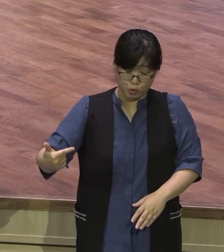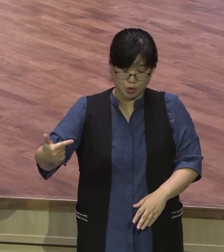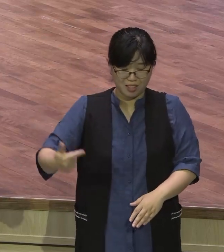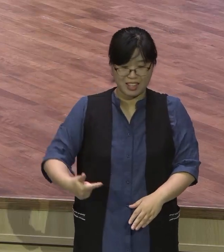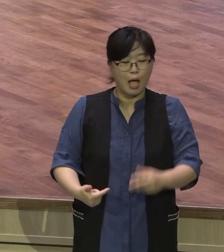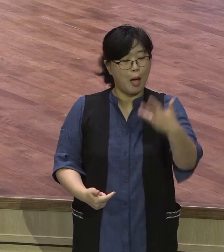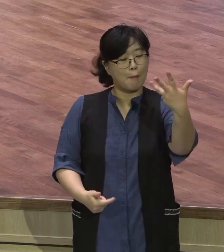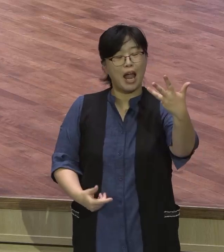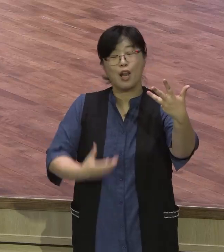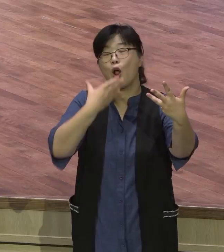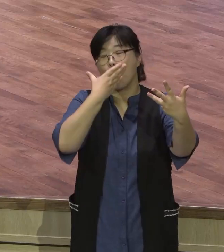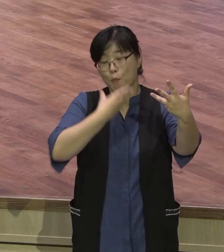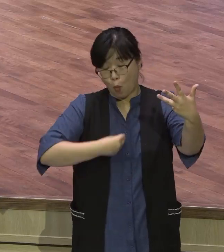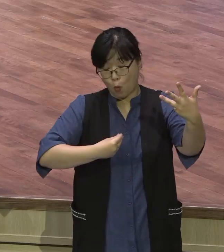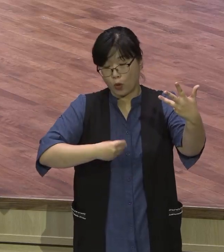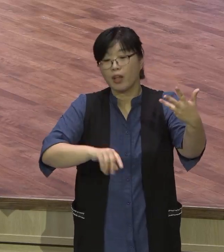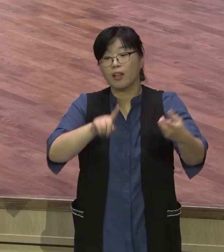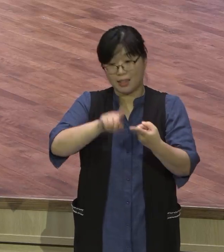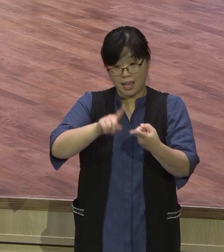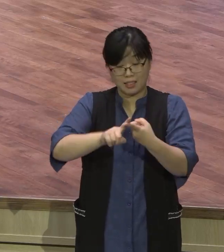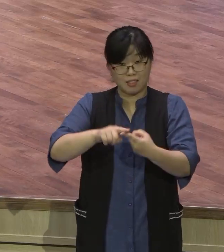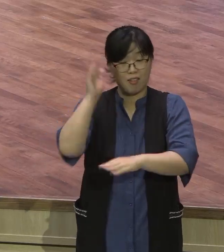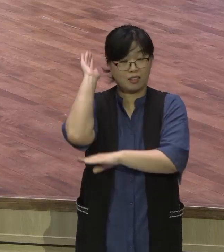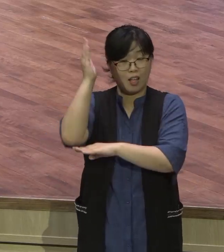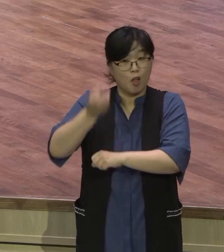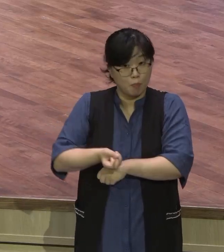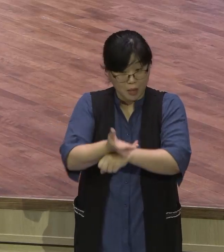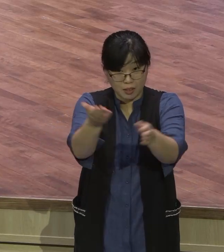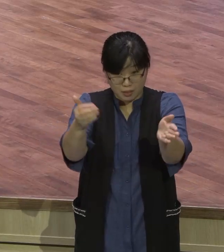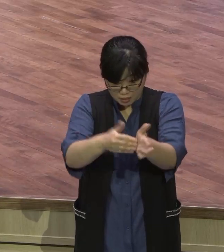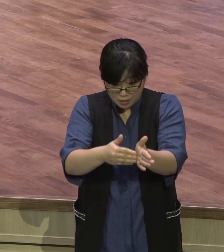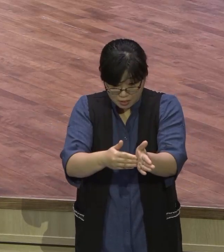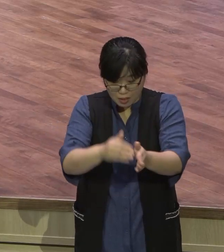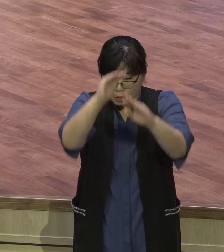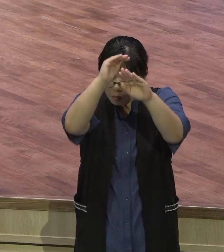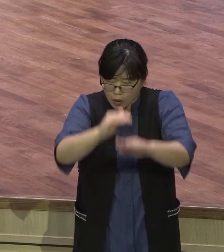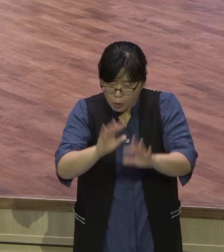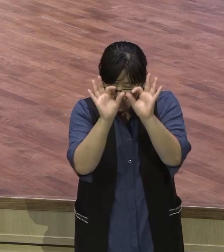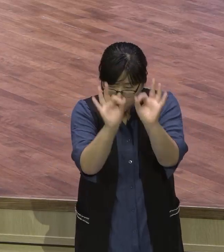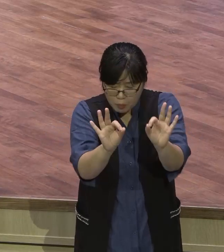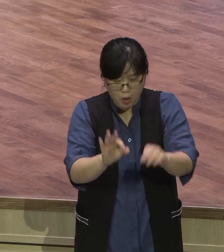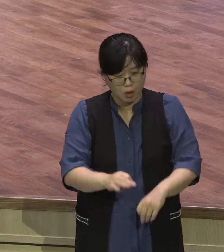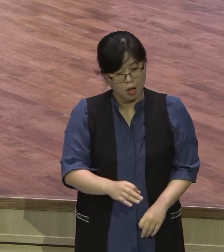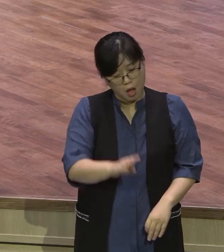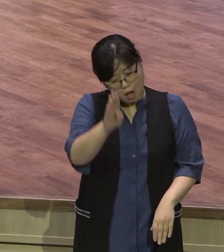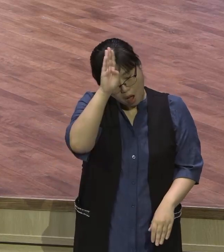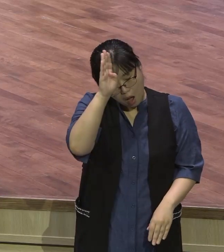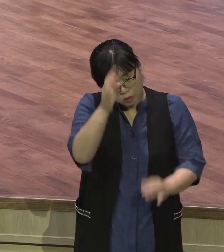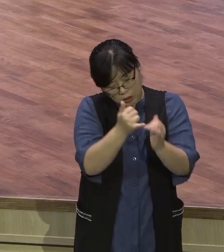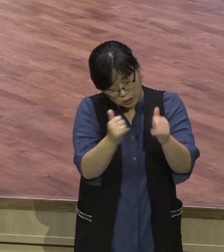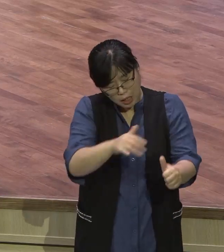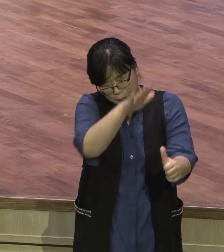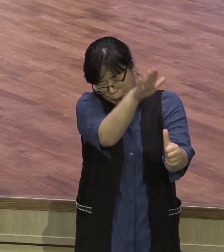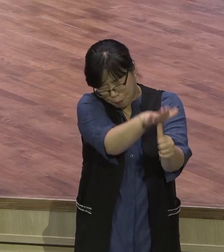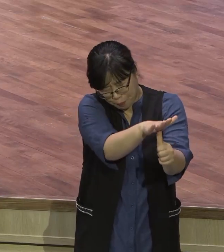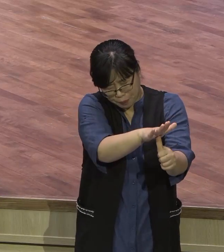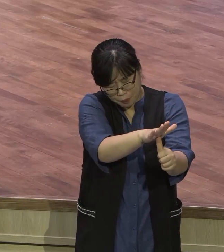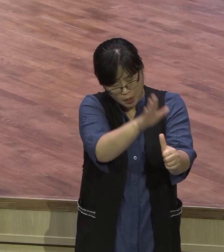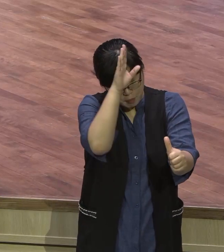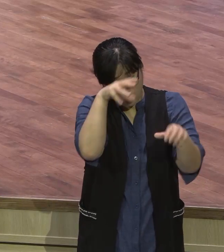치유 24시 살았어요. 예수님은 가난관 마다 치유 하셨어요. 치유 24시 예수님의 모든 사회에게 뭐요?